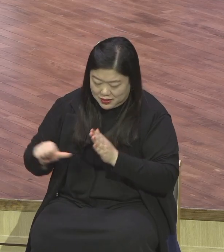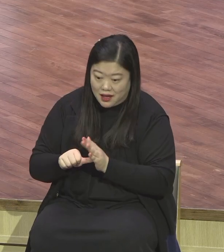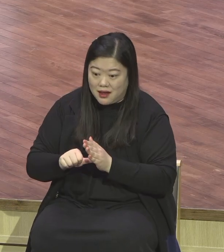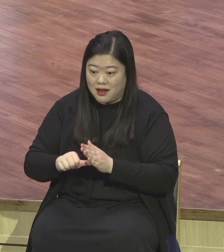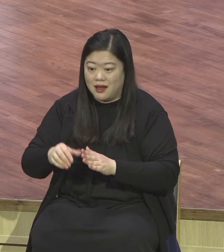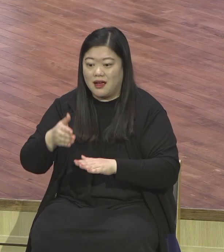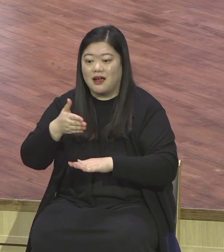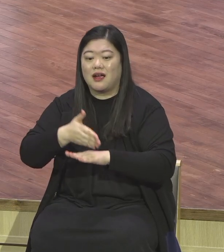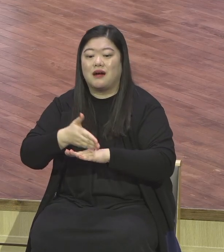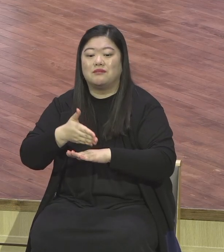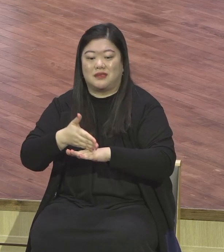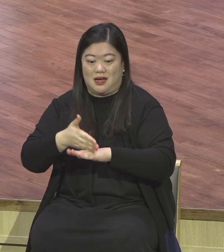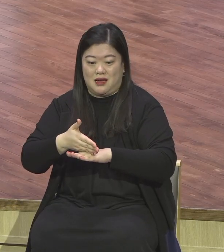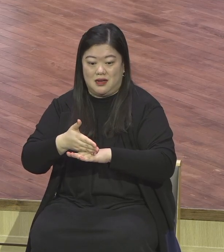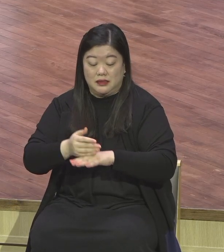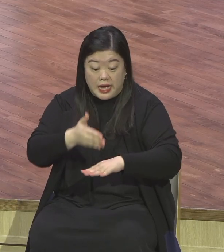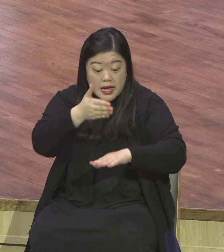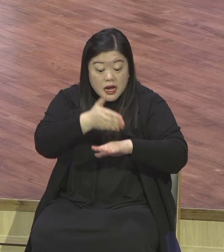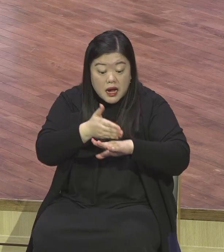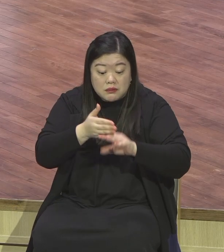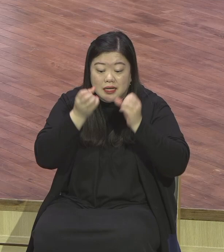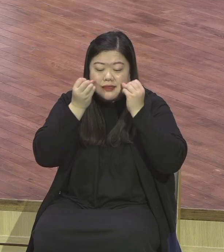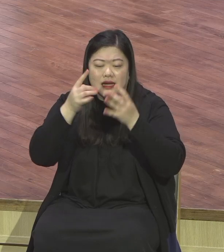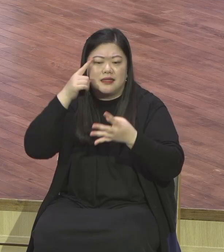감사의 세트를 갖춘 인생